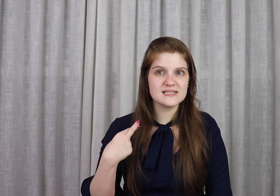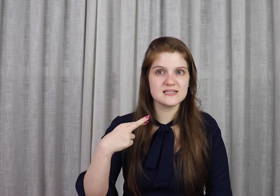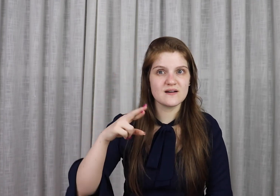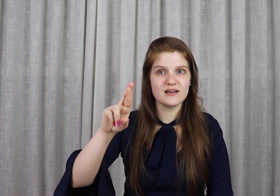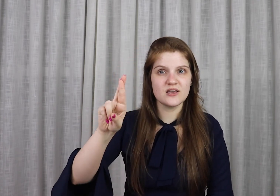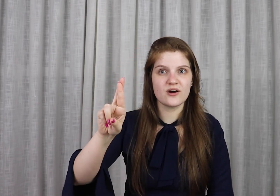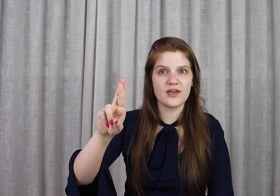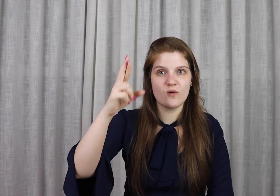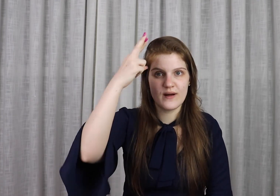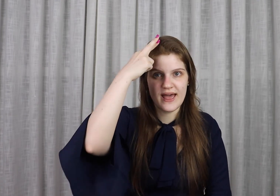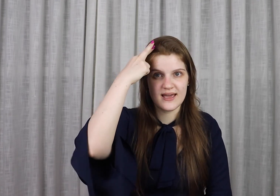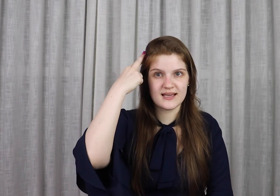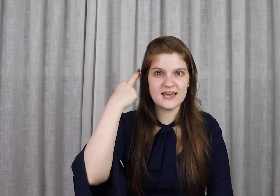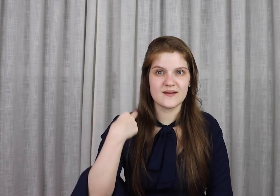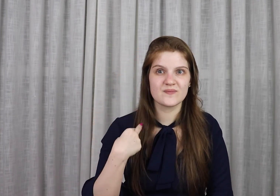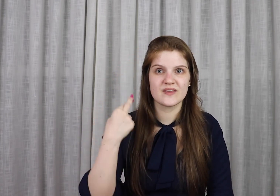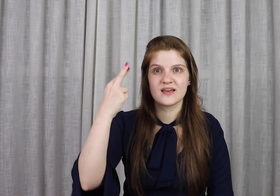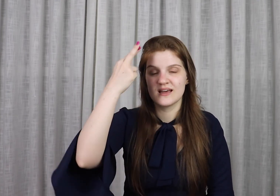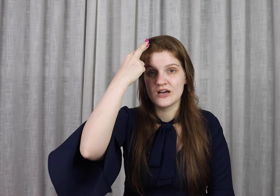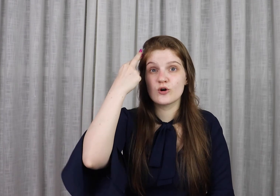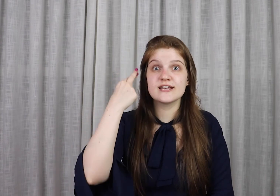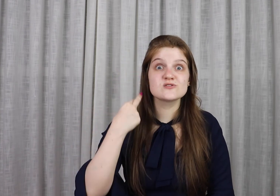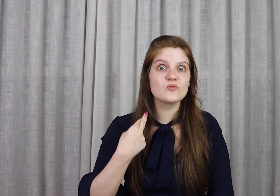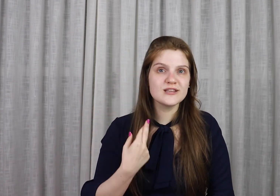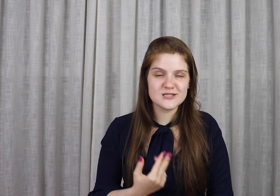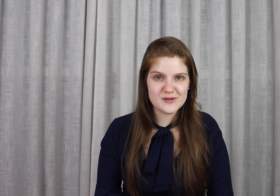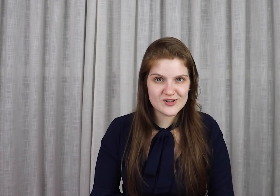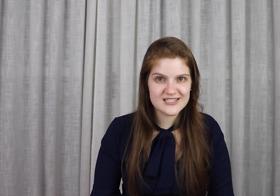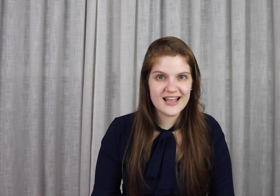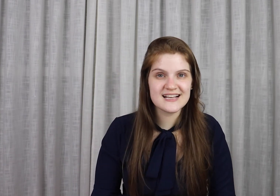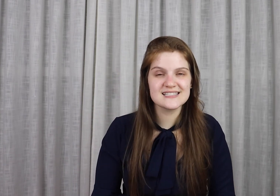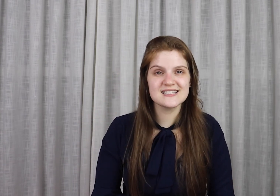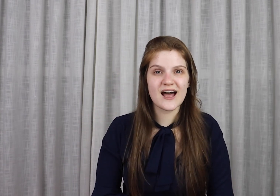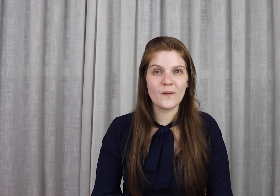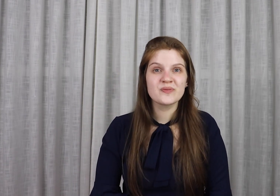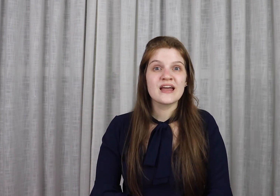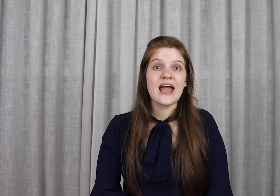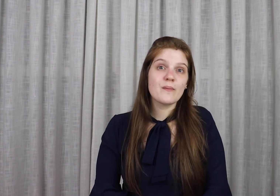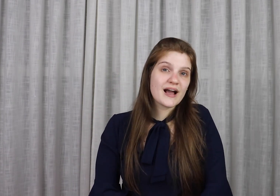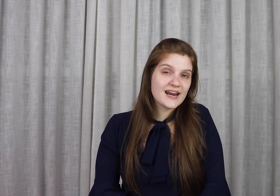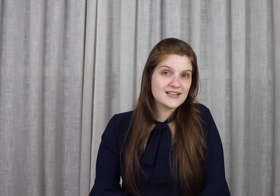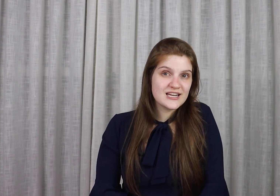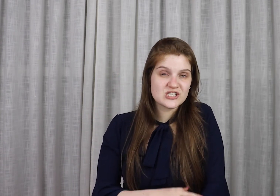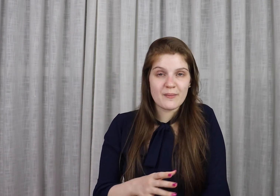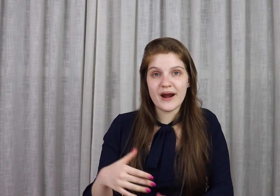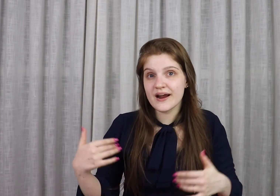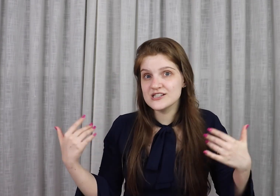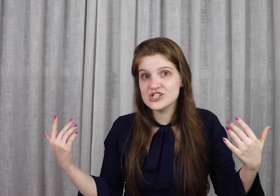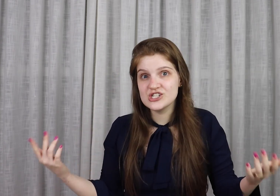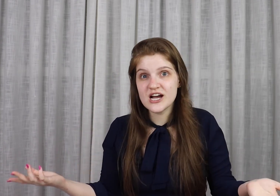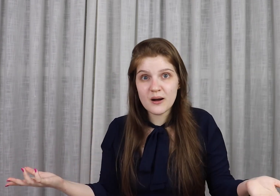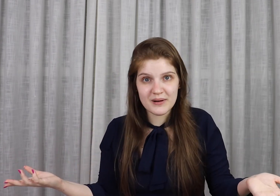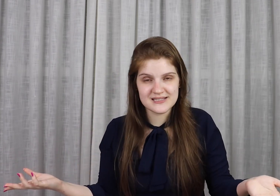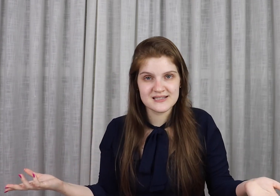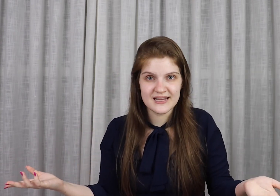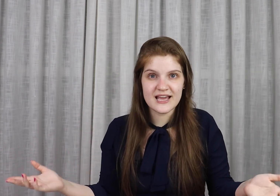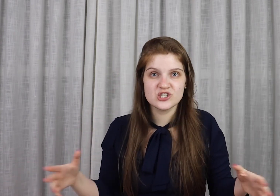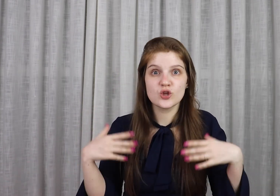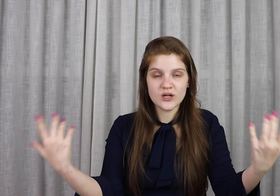sinal aqui, ó, que é um R aqui. Conheço muitas pessoas que têm esse sinal. É uma característica marcante de ambas, né? De todas